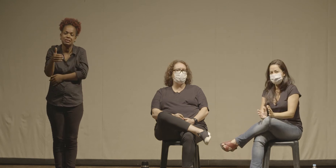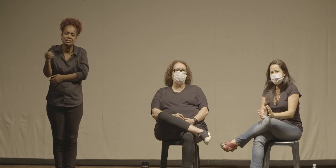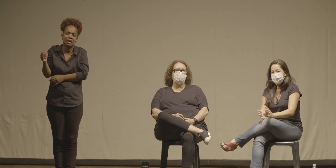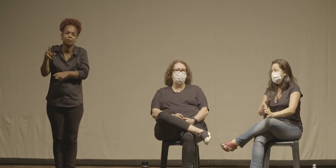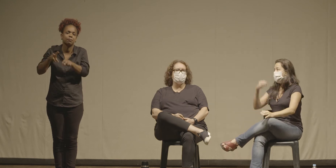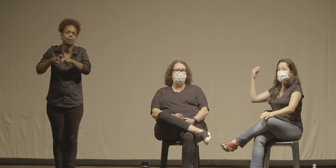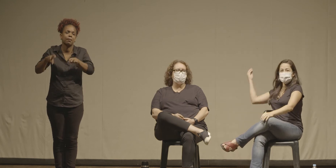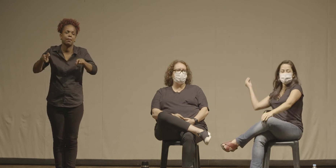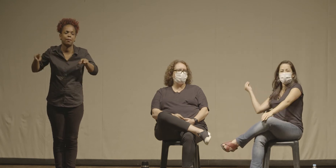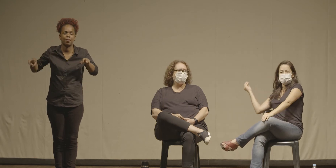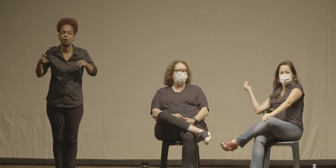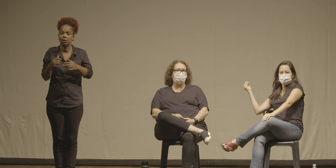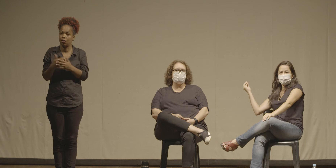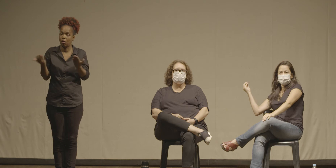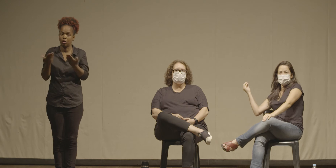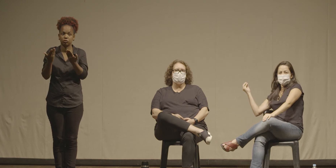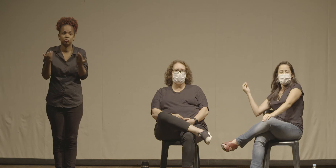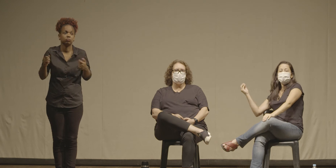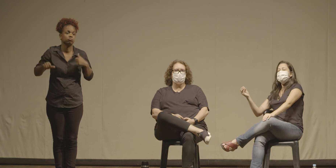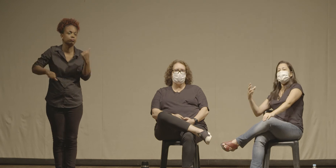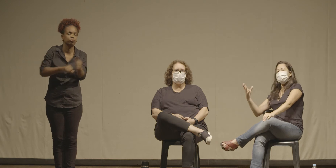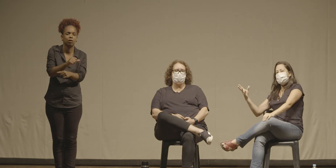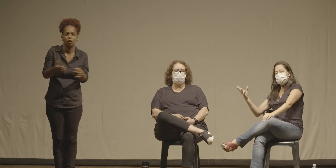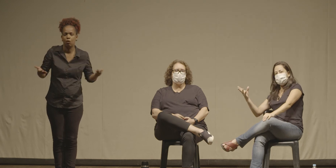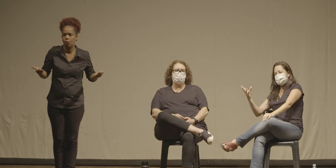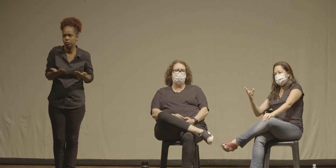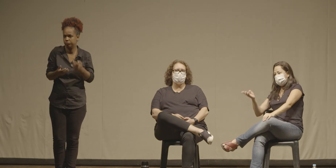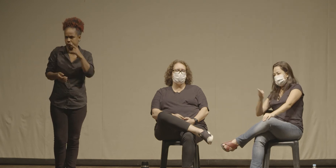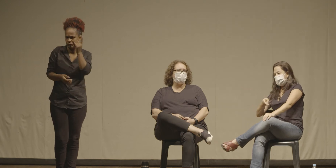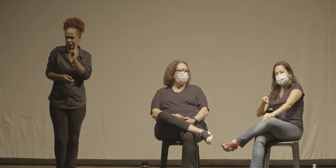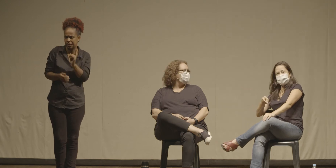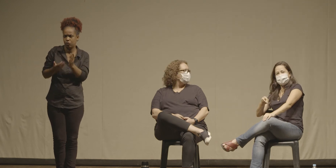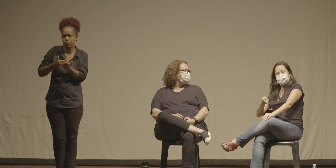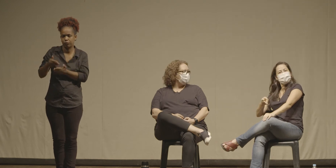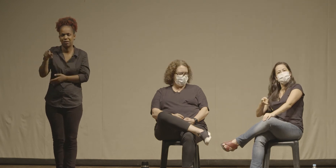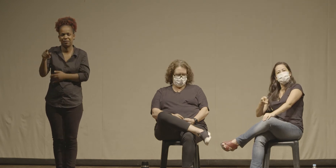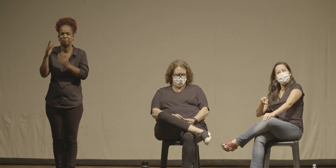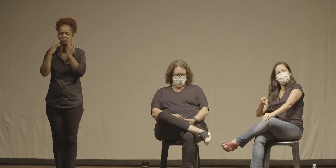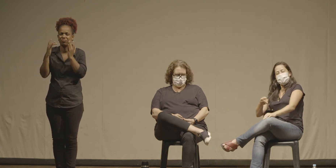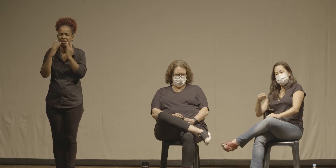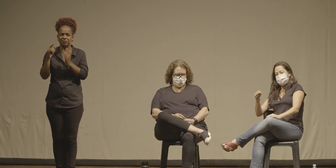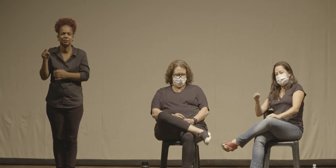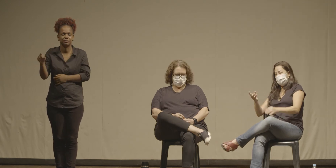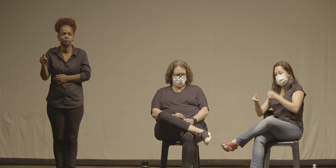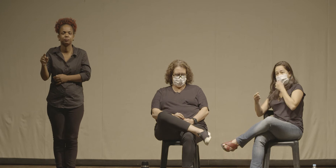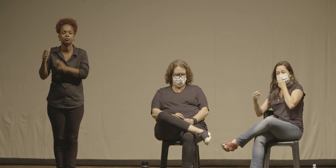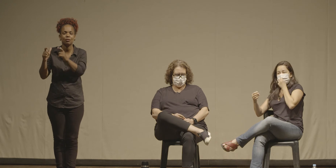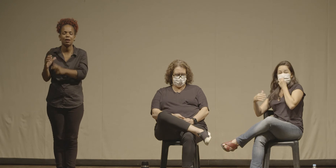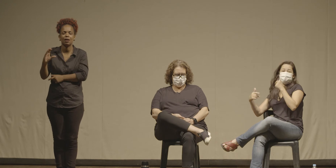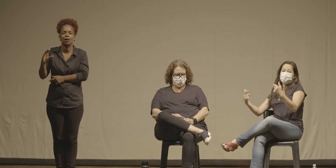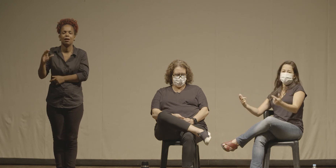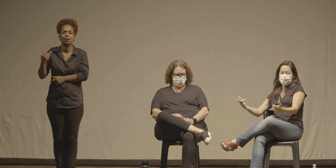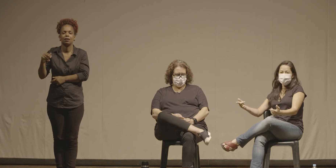lugares. E olha o que se tornou. Eu não sei se o Paulo Gustavo, quando começou aquela peça lá na Cândido Mendes, que é um